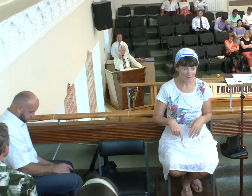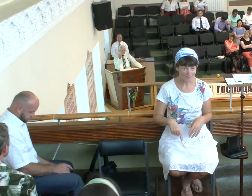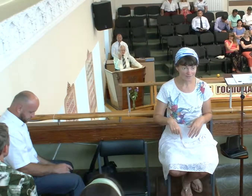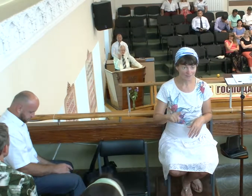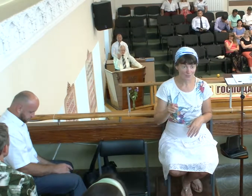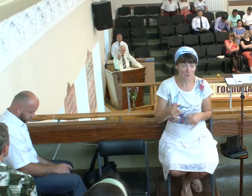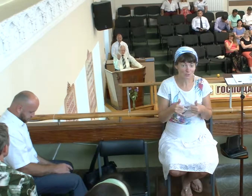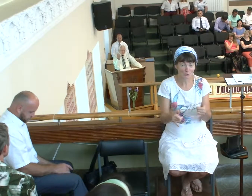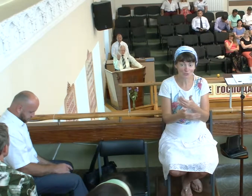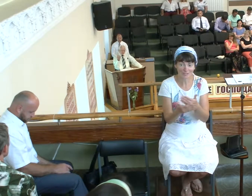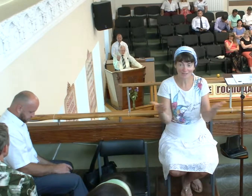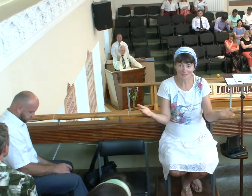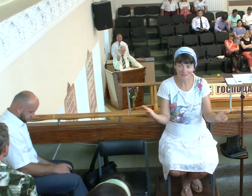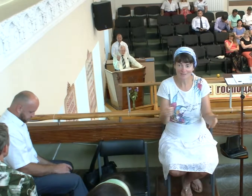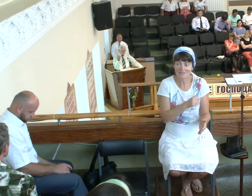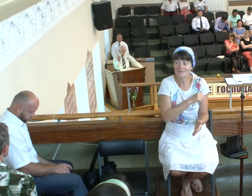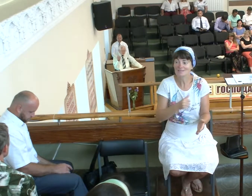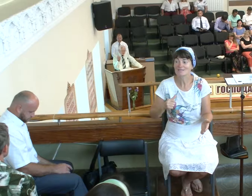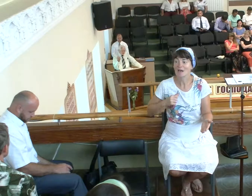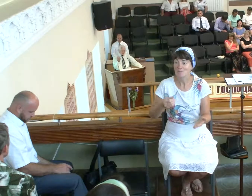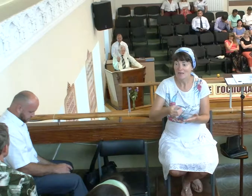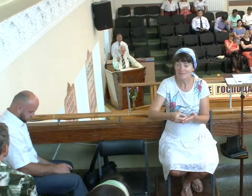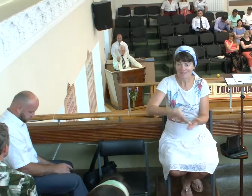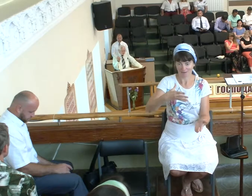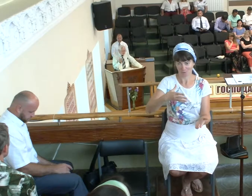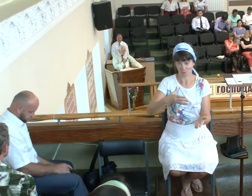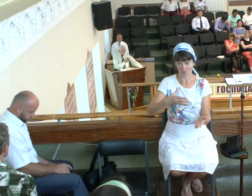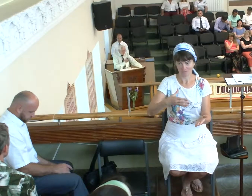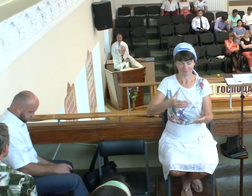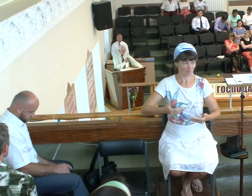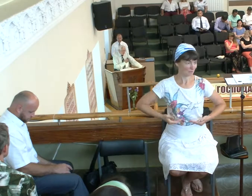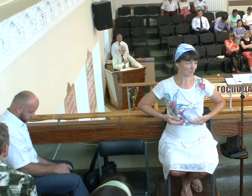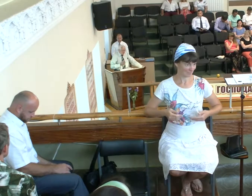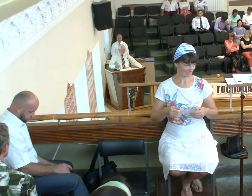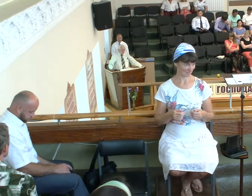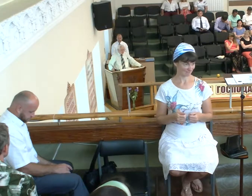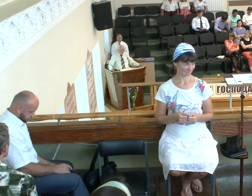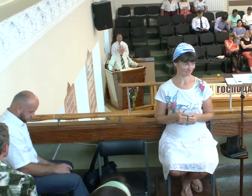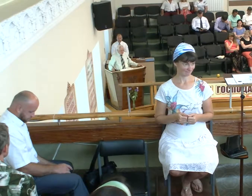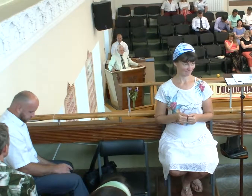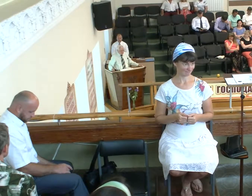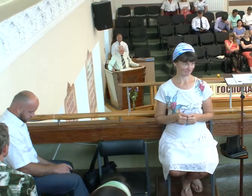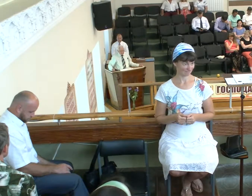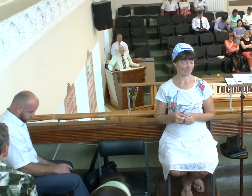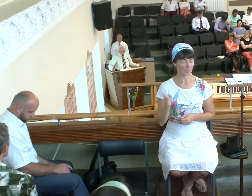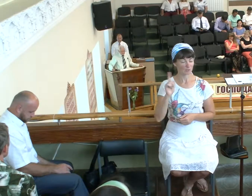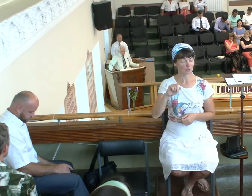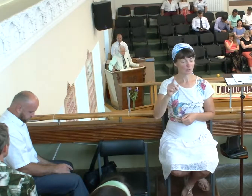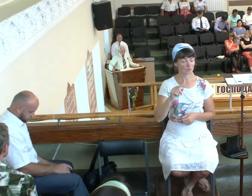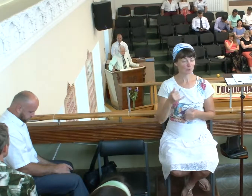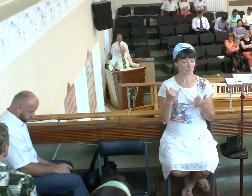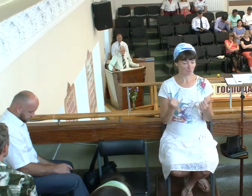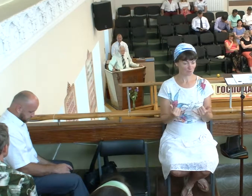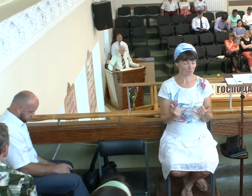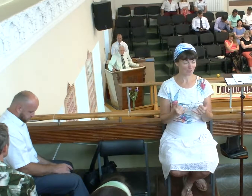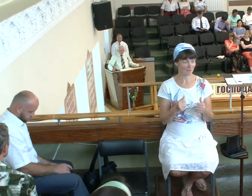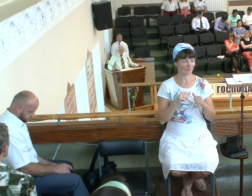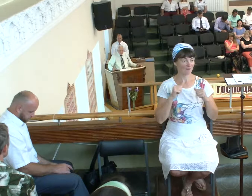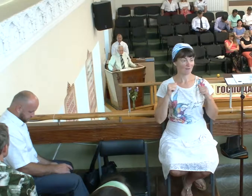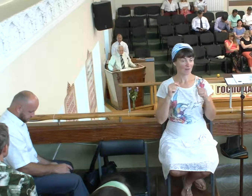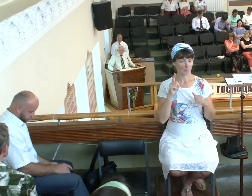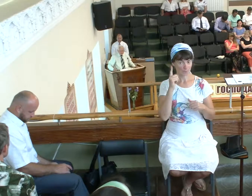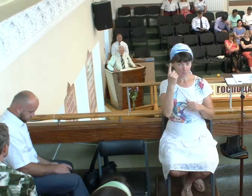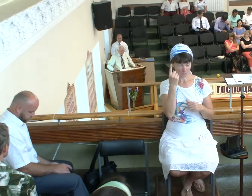знать, что для нас самое ценное в жизни. То, о чем сегодня говорил брат Дима. Что для